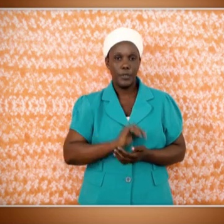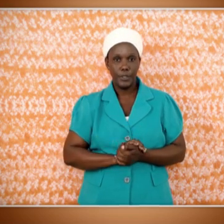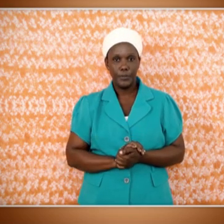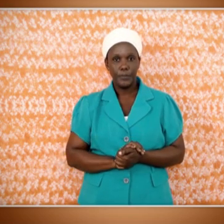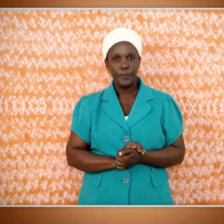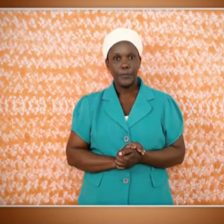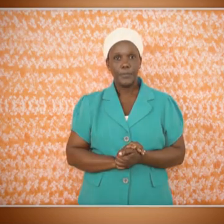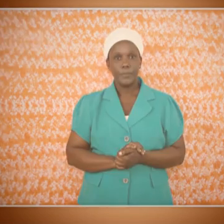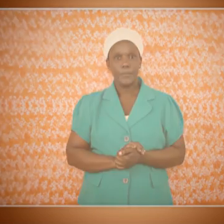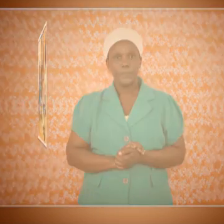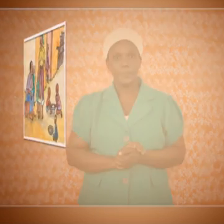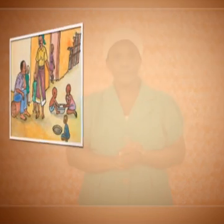miaka miwili.